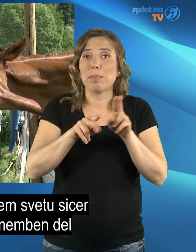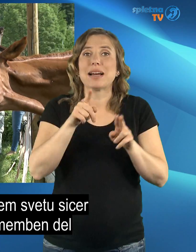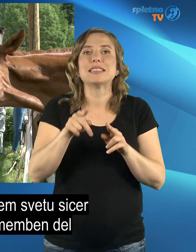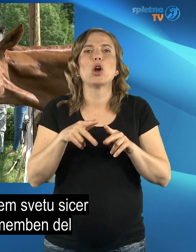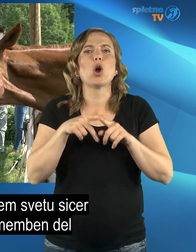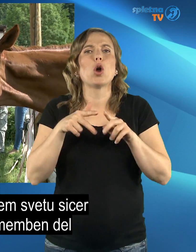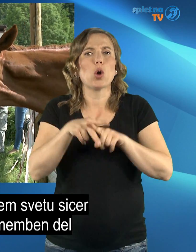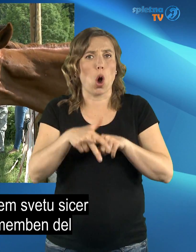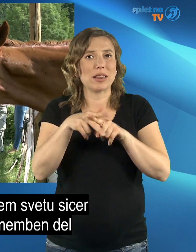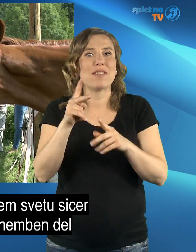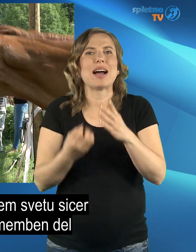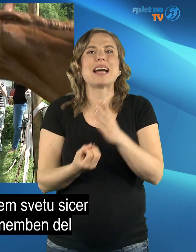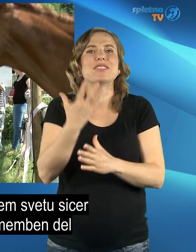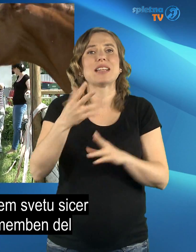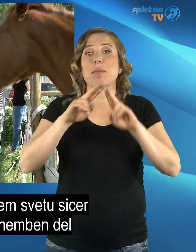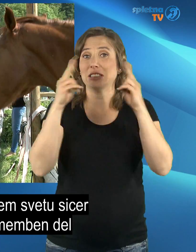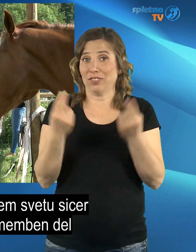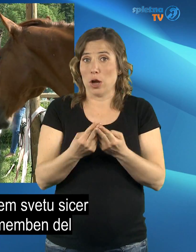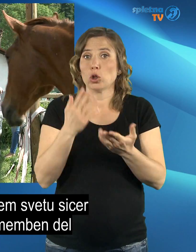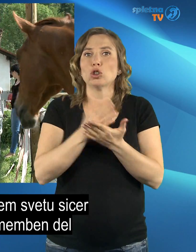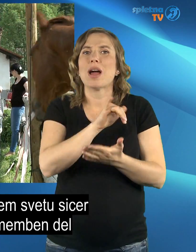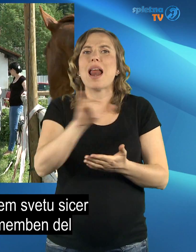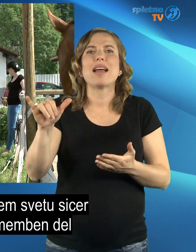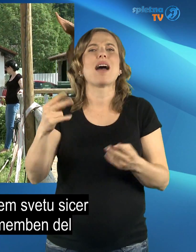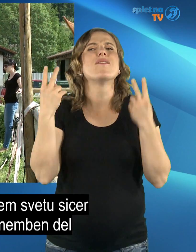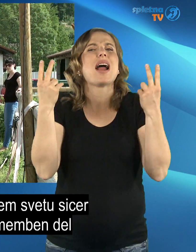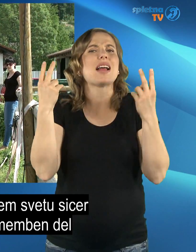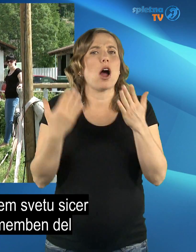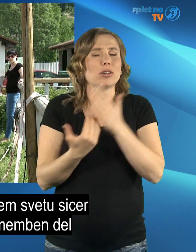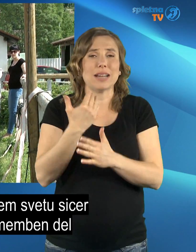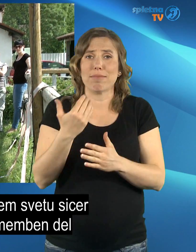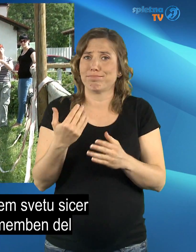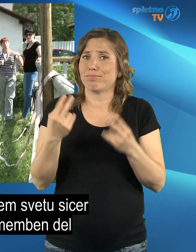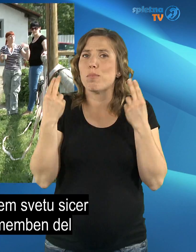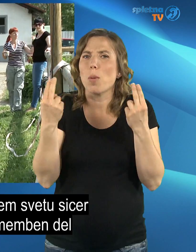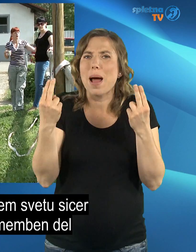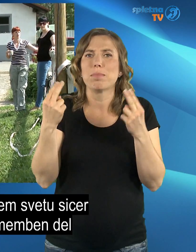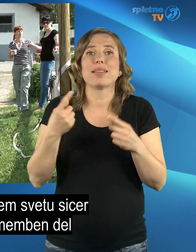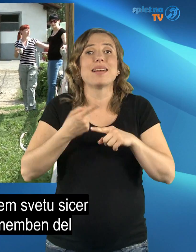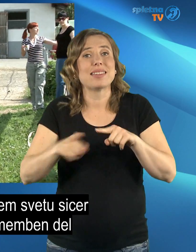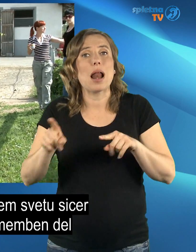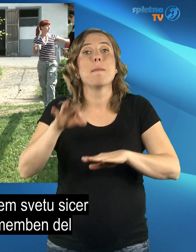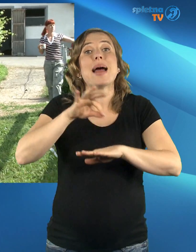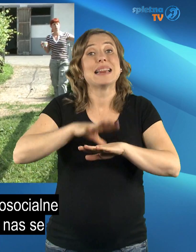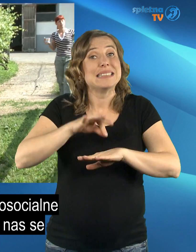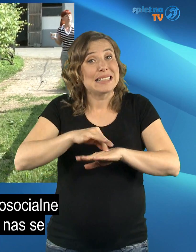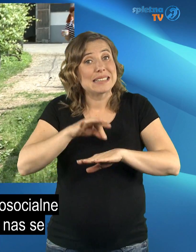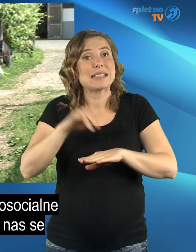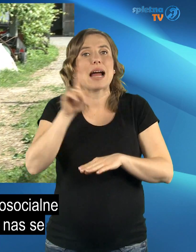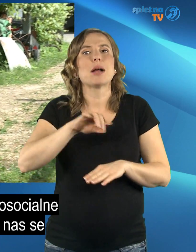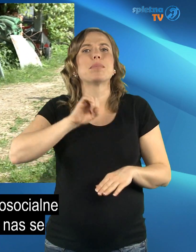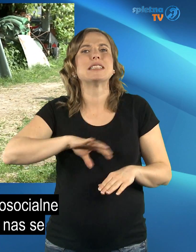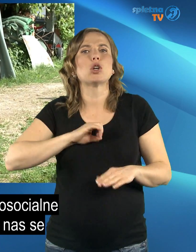Terapije s konji v razvitem svetu sicer že leta veljajo za pomemben del medicinske in psihosocialne